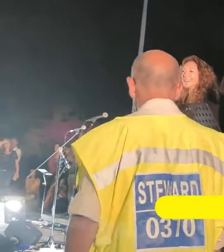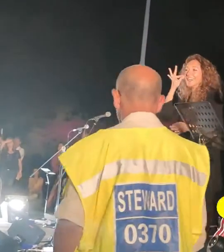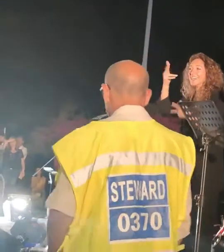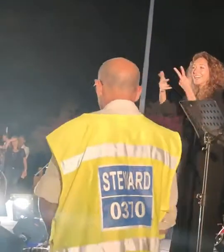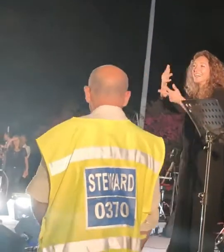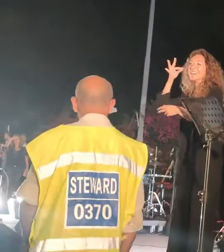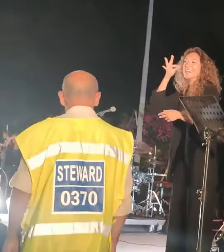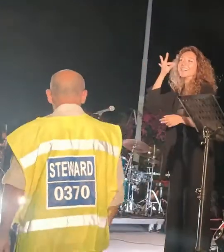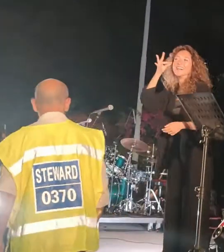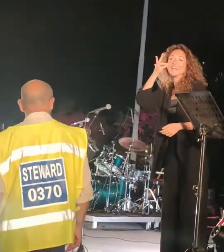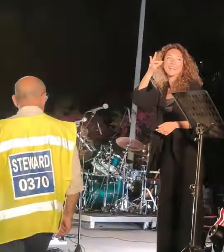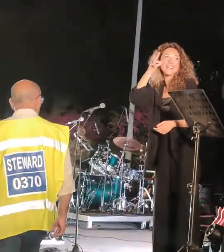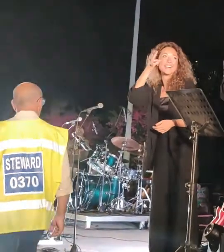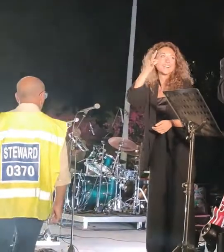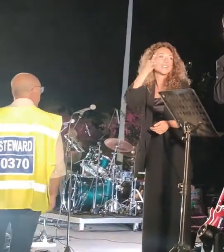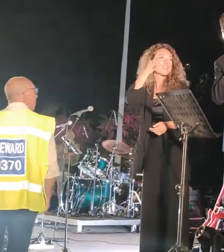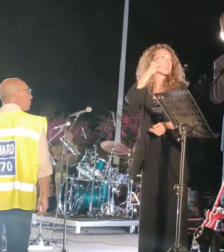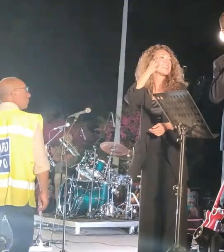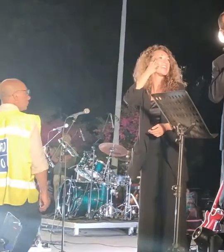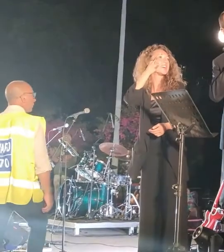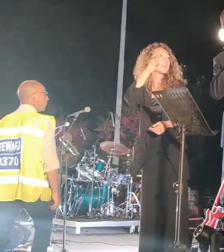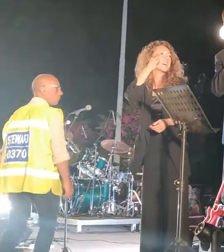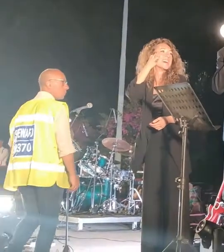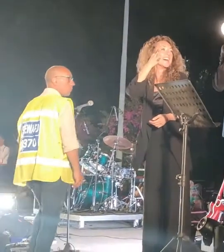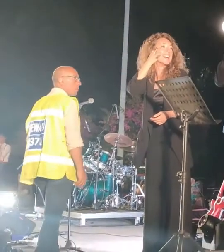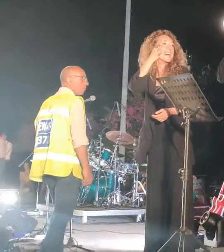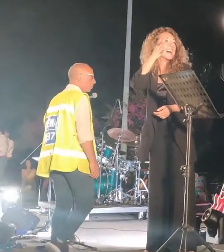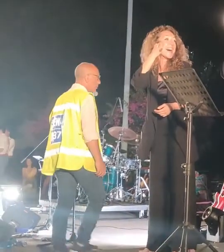qua, eh? Ok?